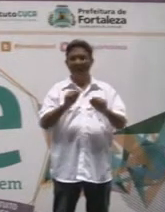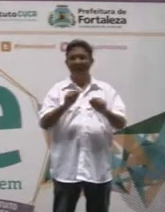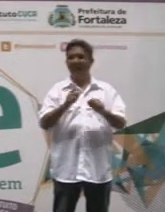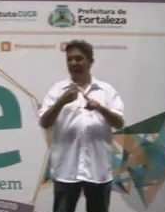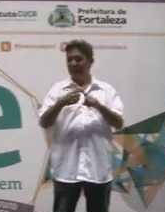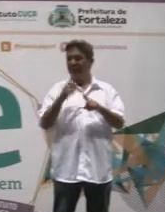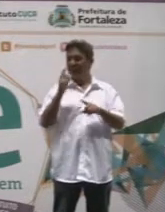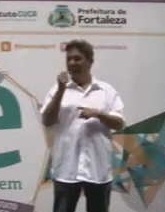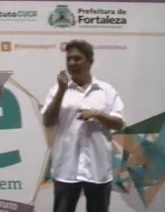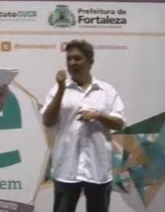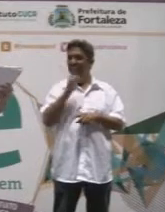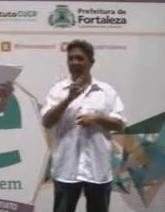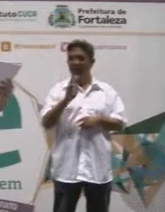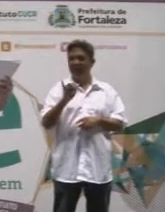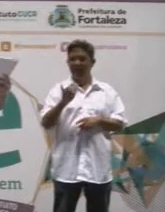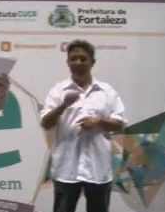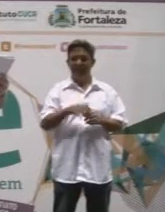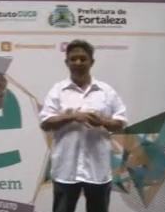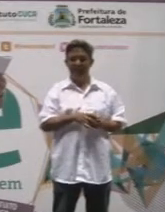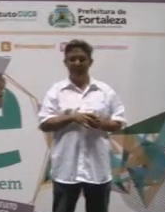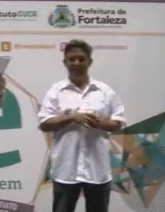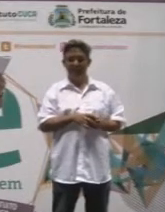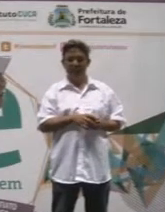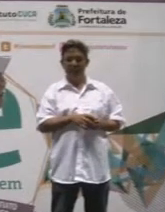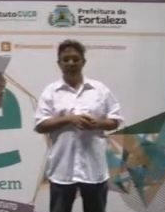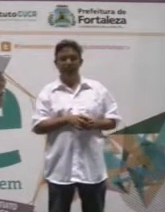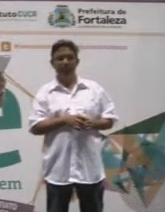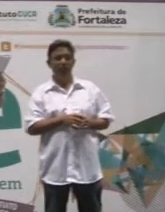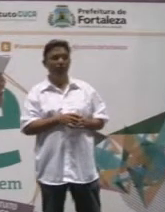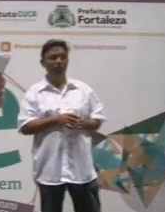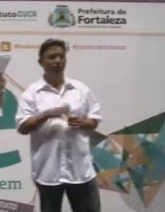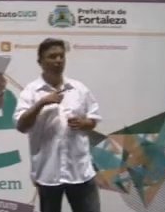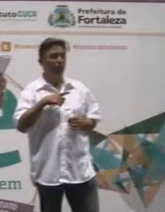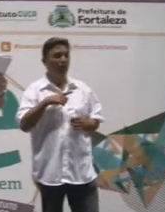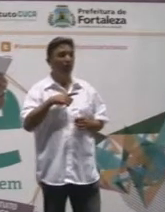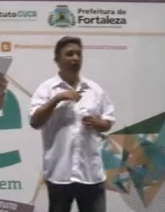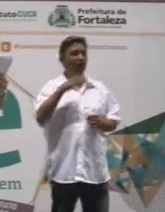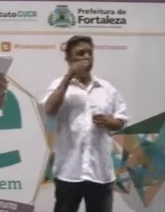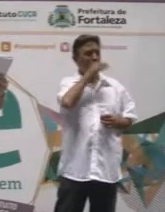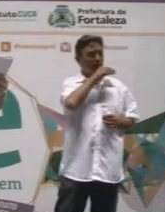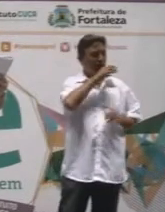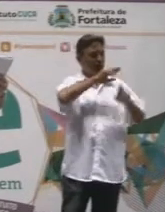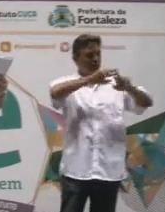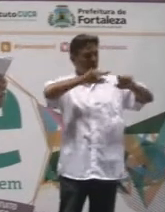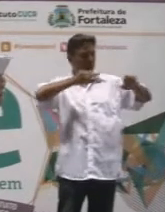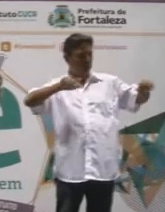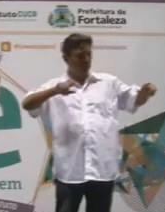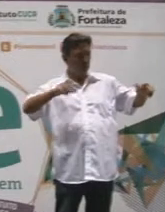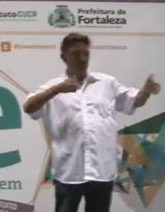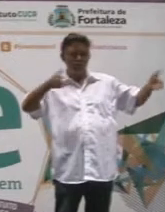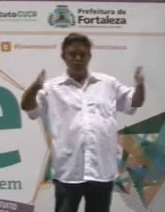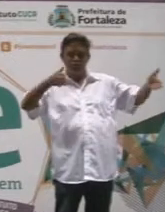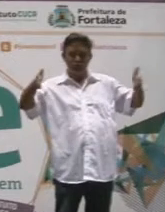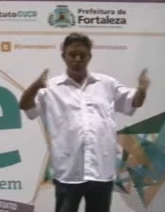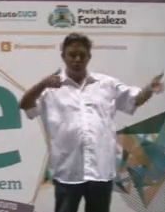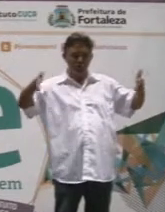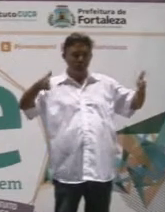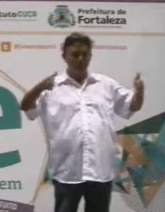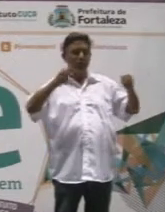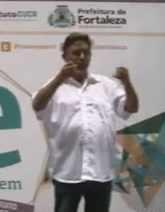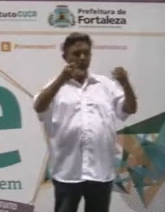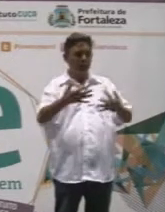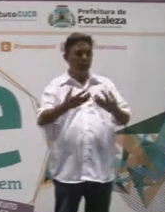ganhar dinheiro. Então vamos lá. A variação de temperatura global observada no gráfico ao longo do período representado pode